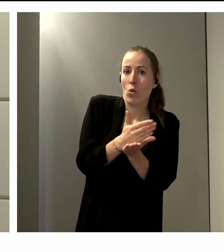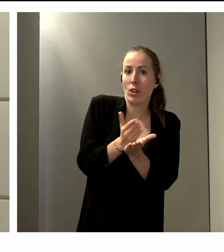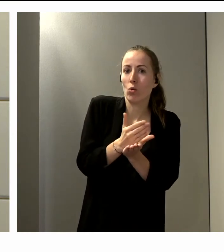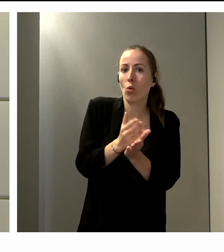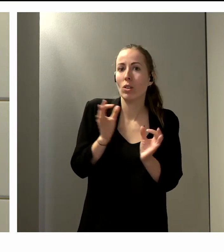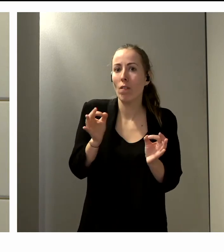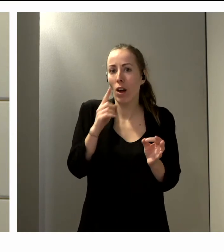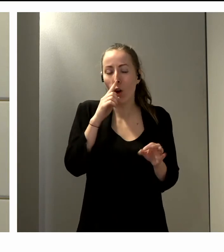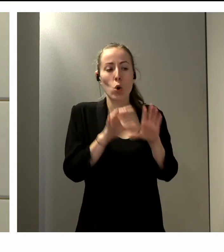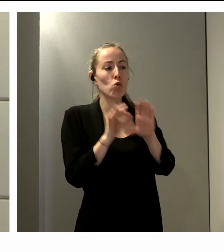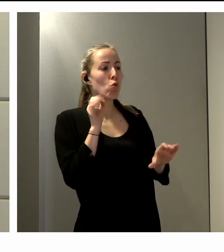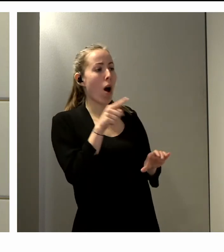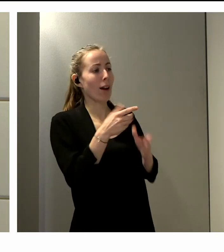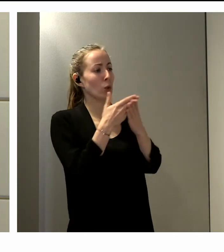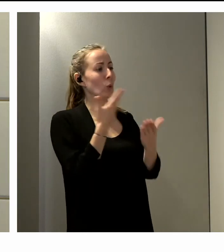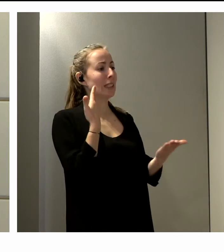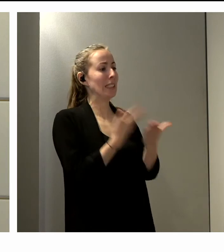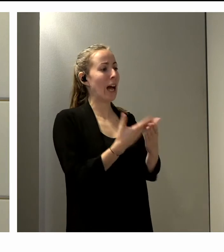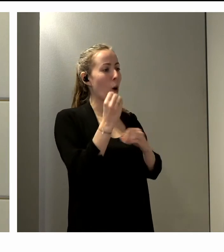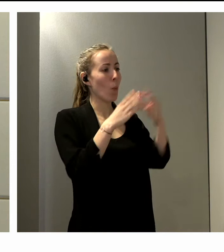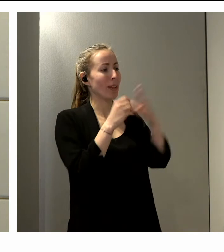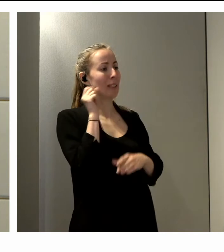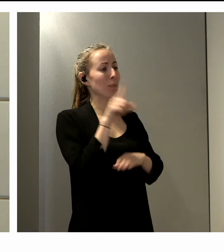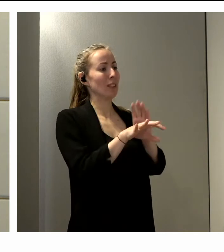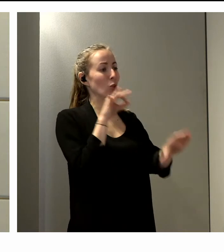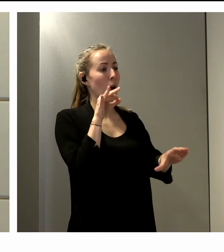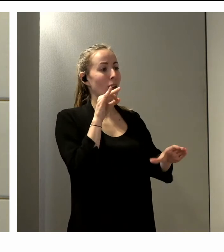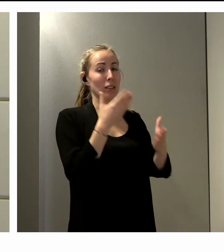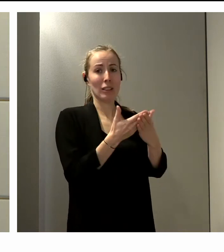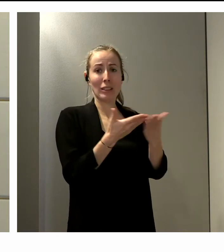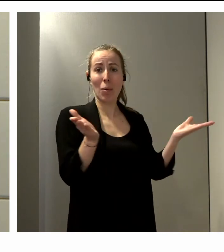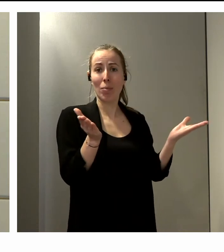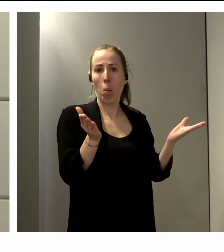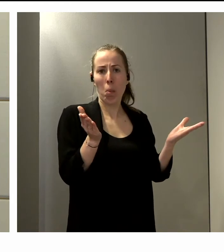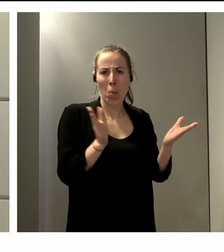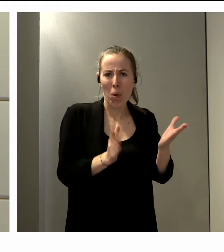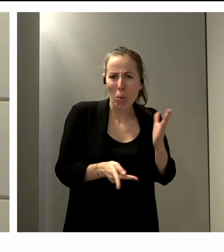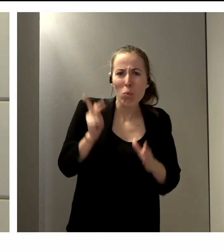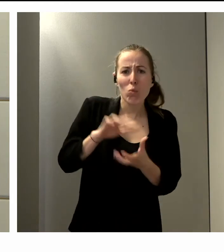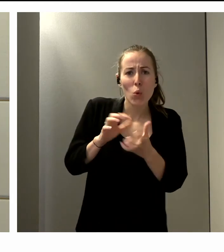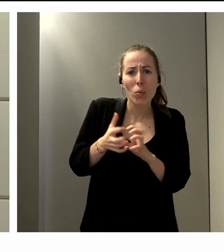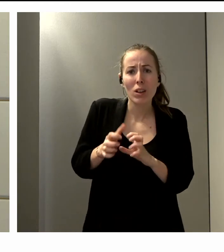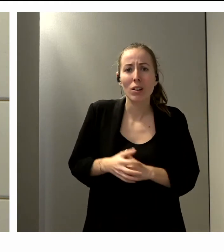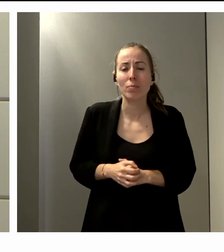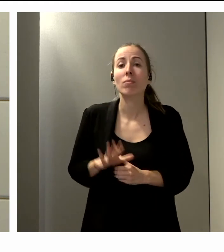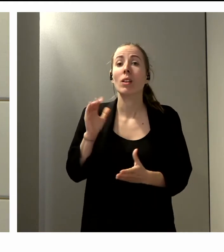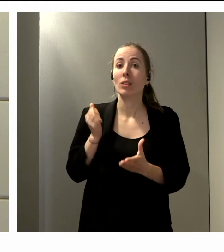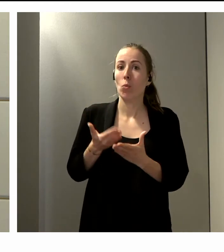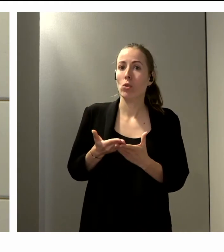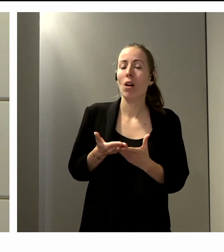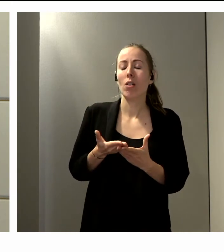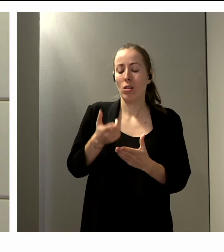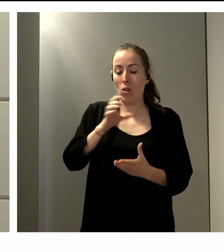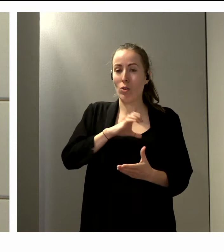dans le choix d'une filière ou d'un métier. Mais donc on fait en sorte de mettre à disposition beaucoup